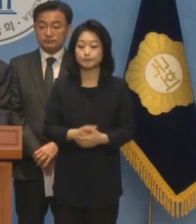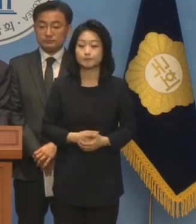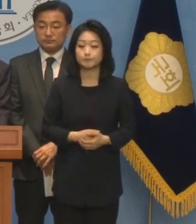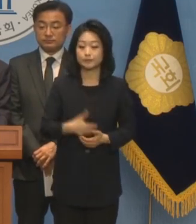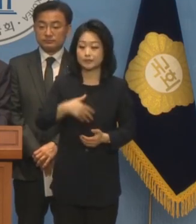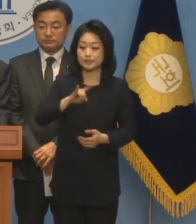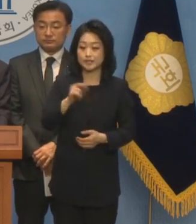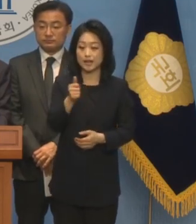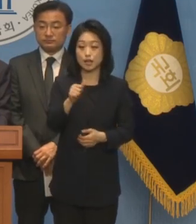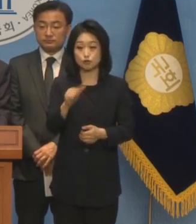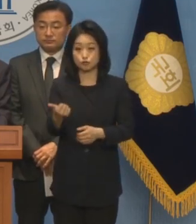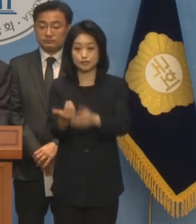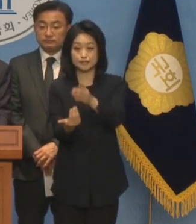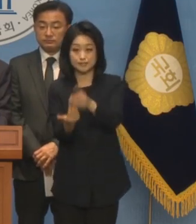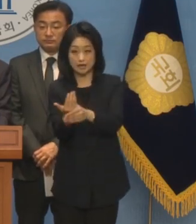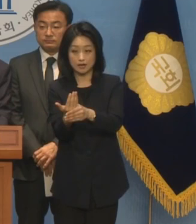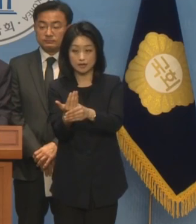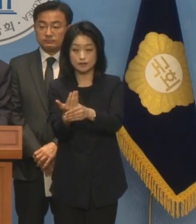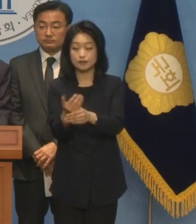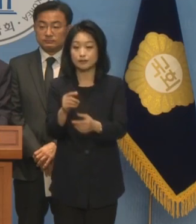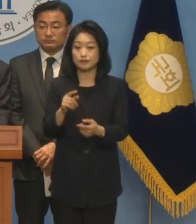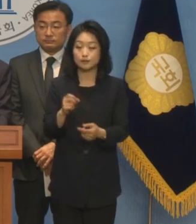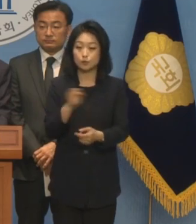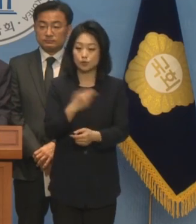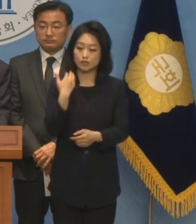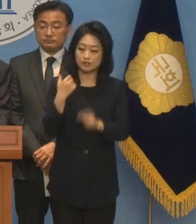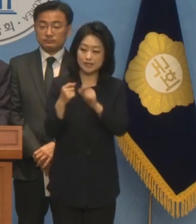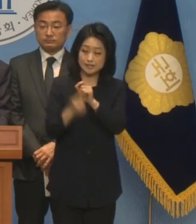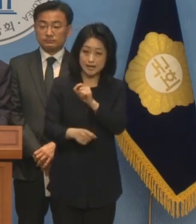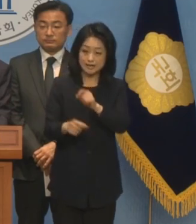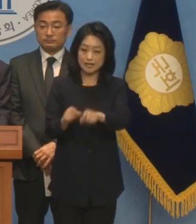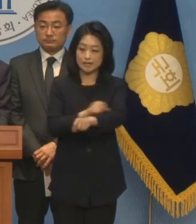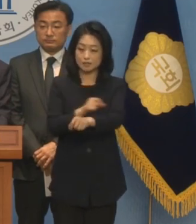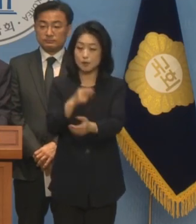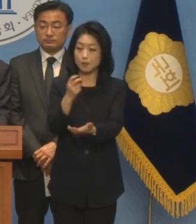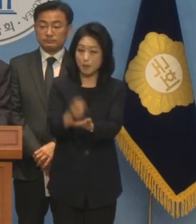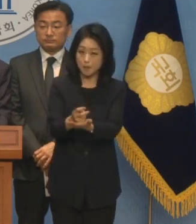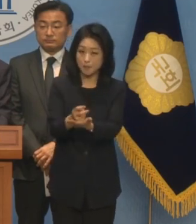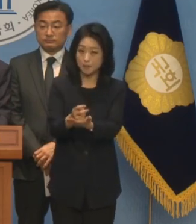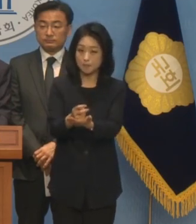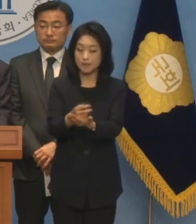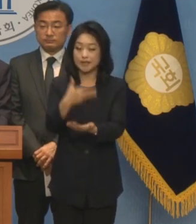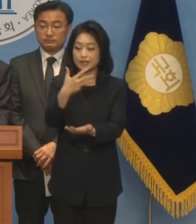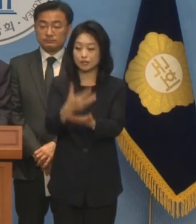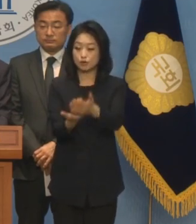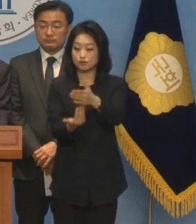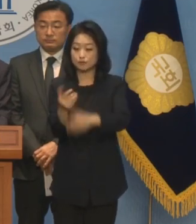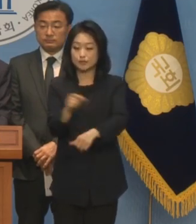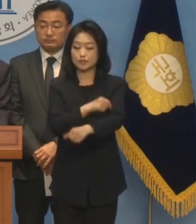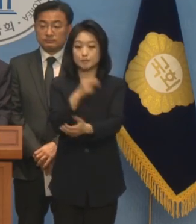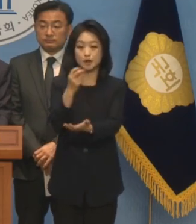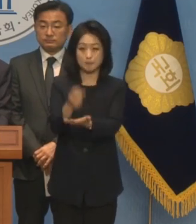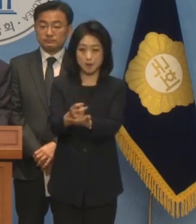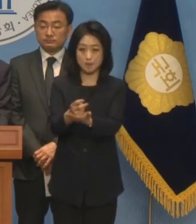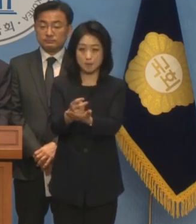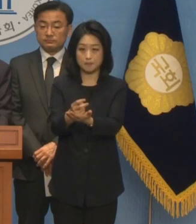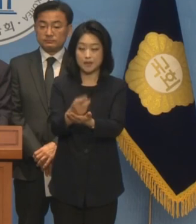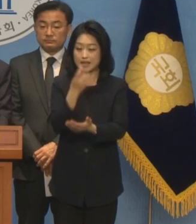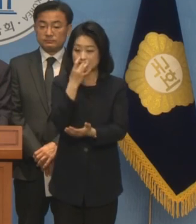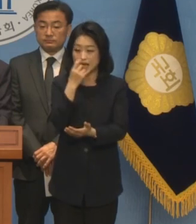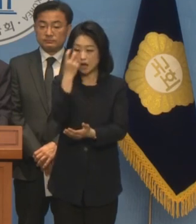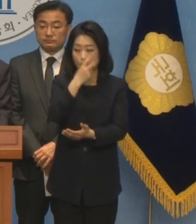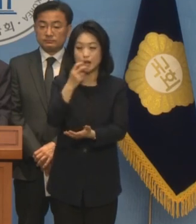병 순직 수사 특법 전세사기 특별법 이태원 참사 특별법 양곡